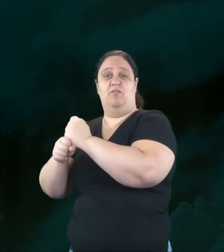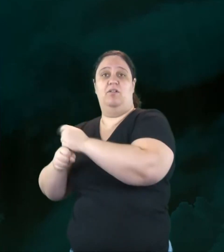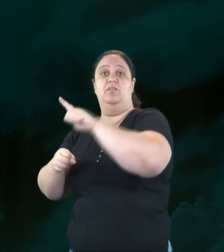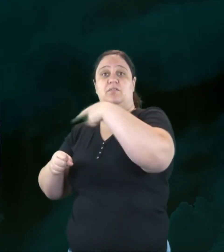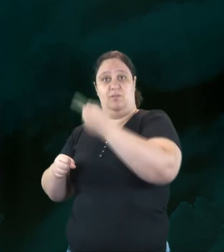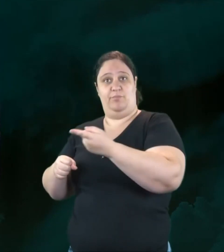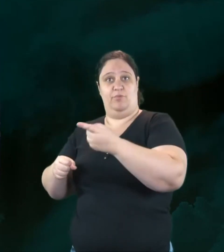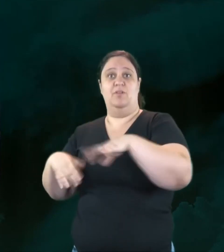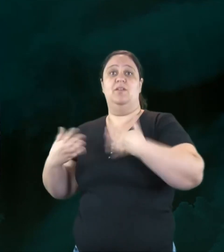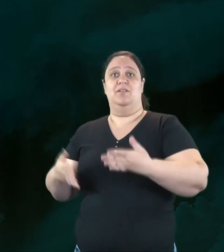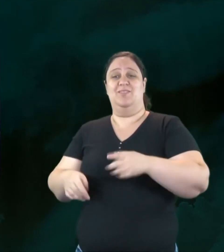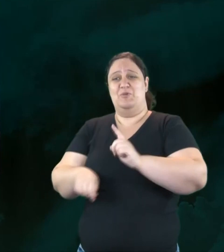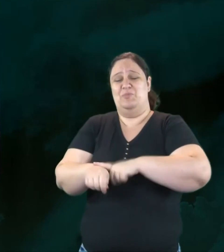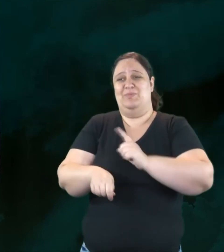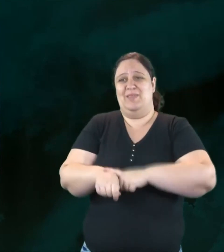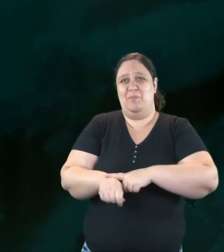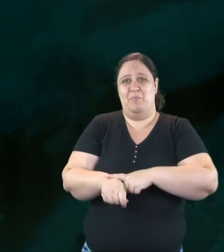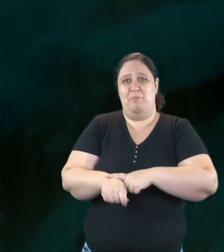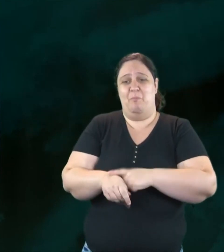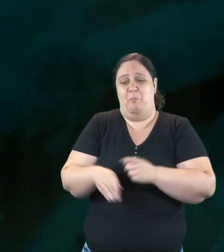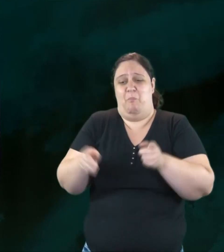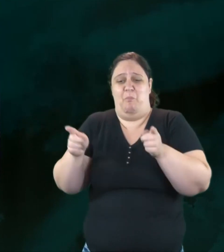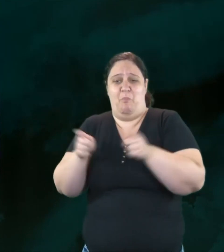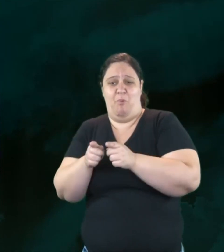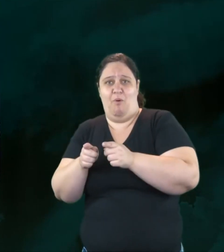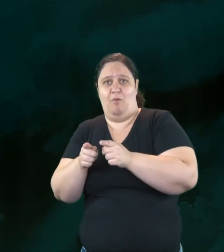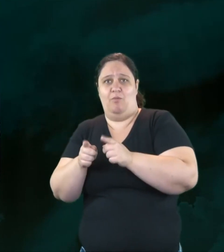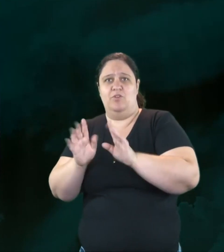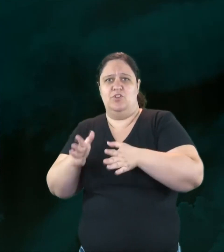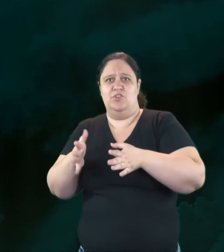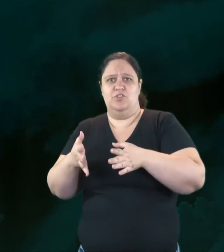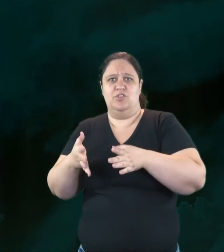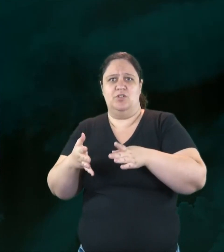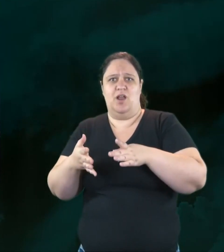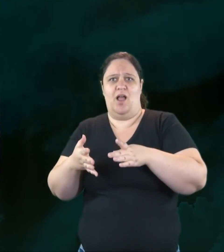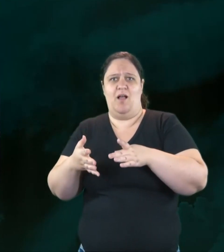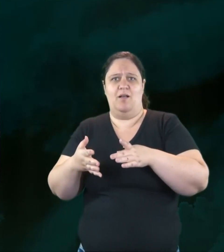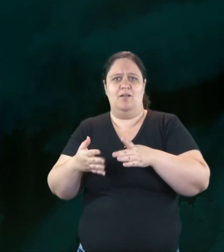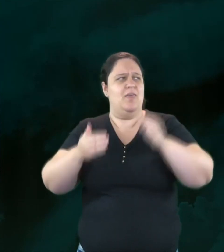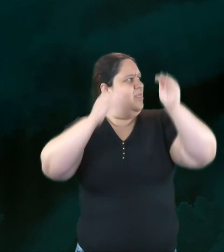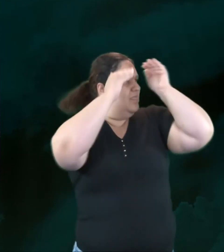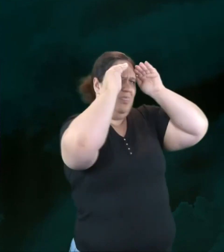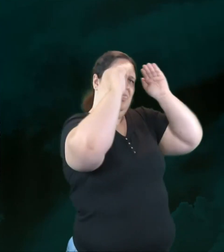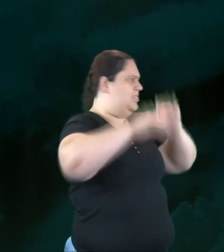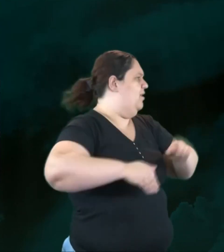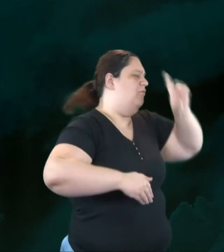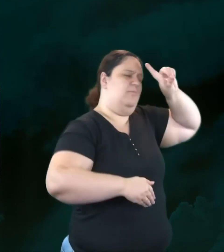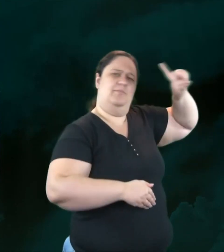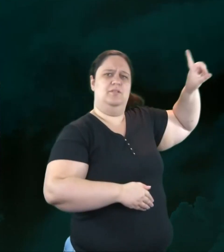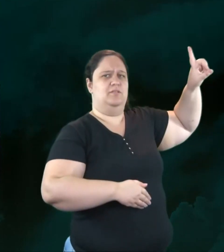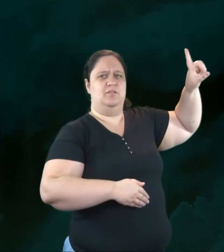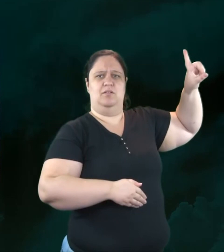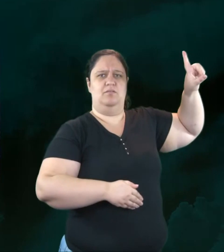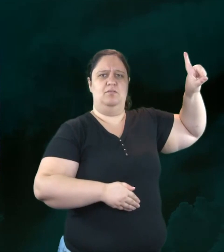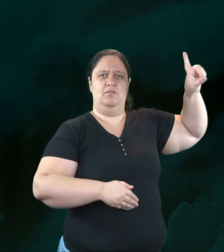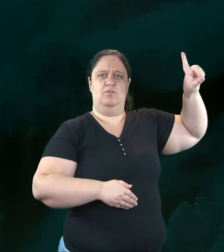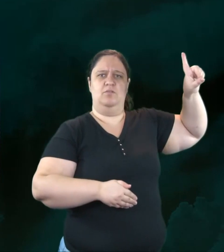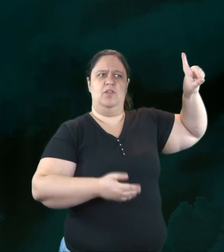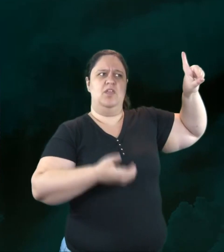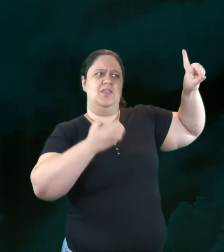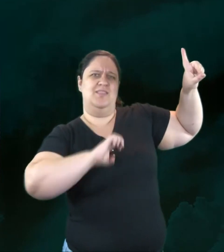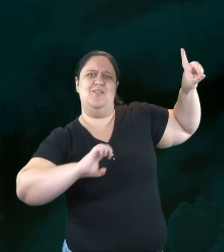né, o homem já chegou a esse nível de rebeldia, a esse nível de declaração de